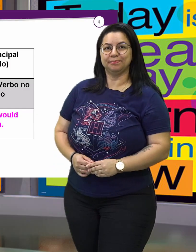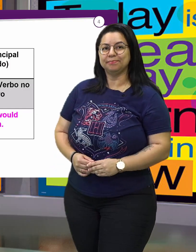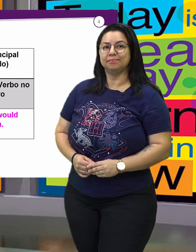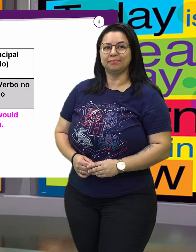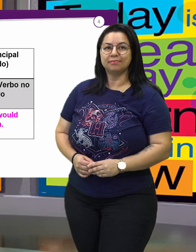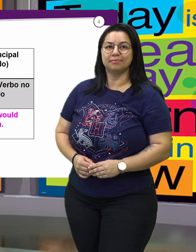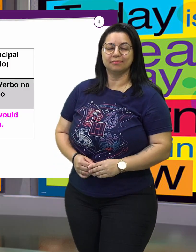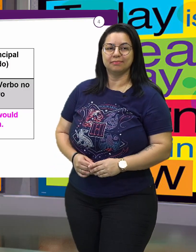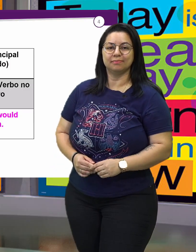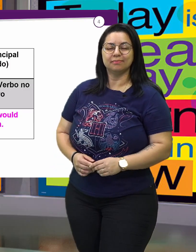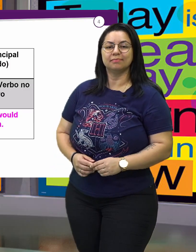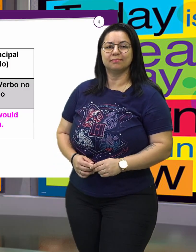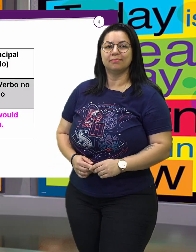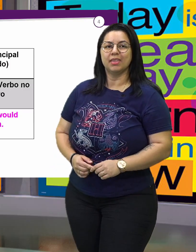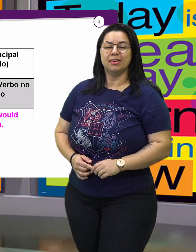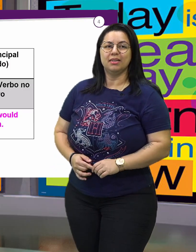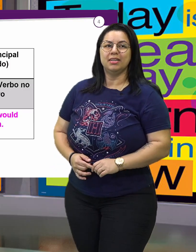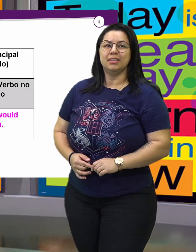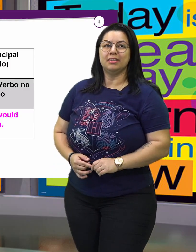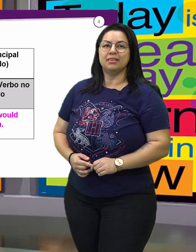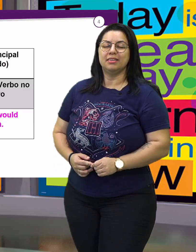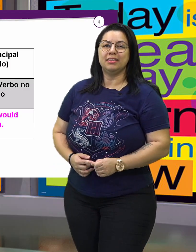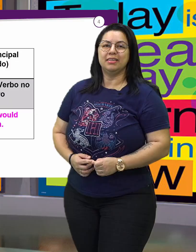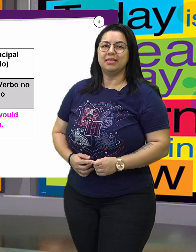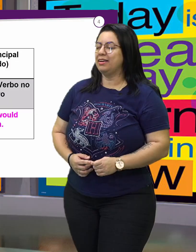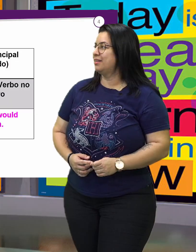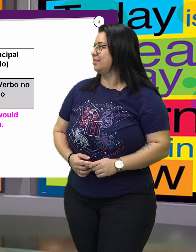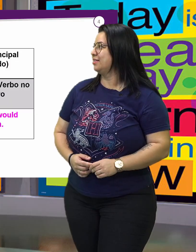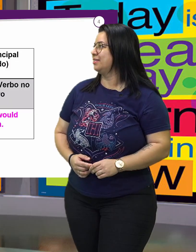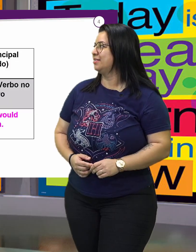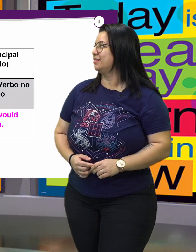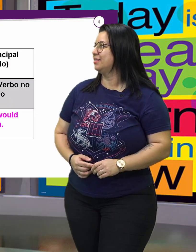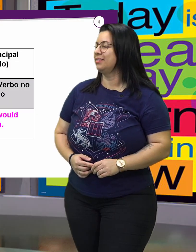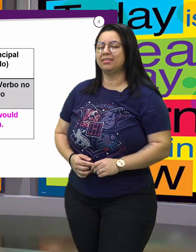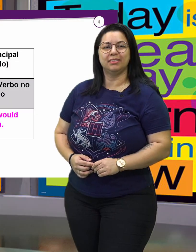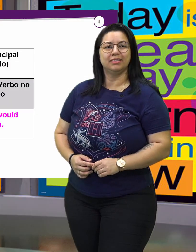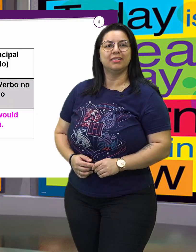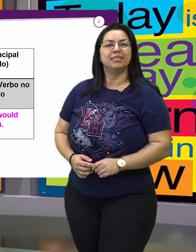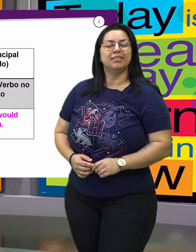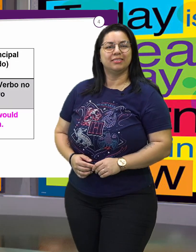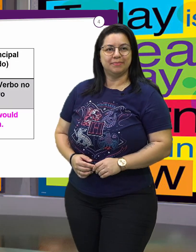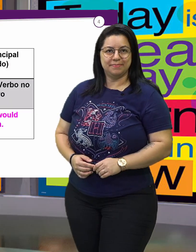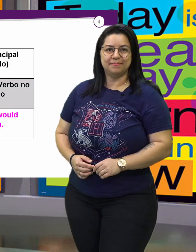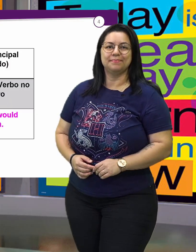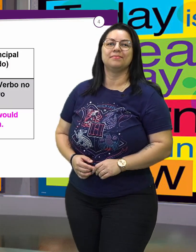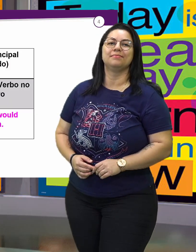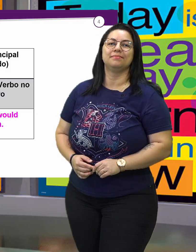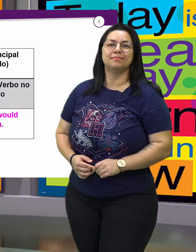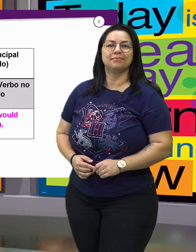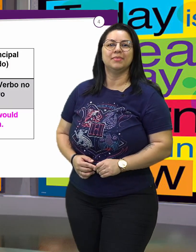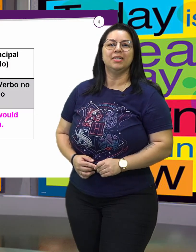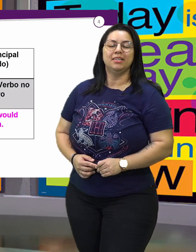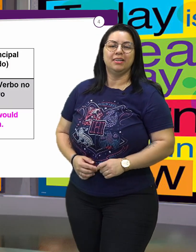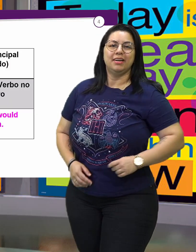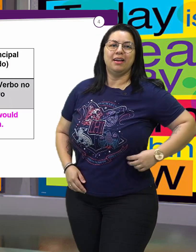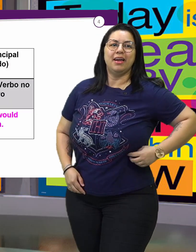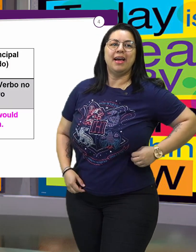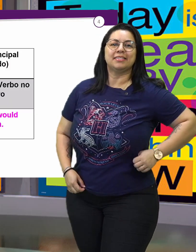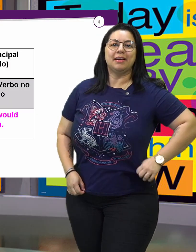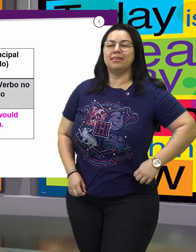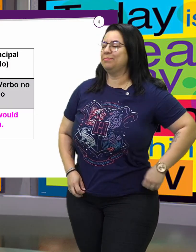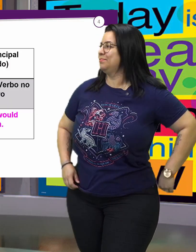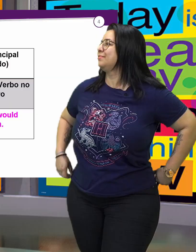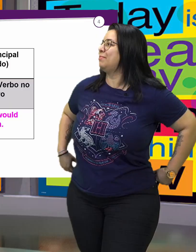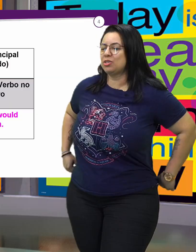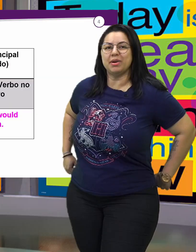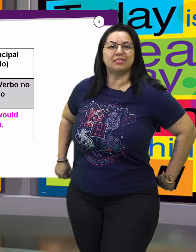segunda condicional, elas falam tanto de presente quanto de futuro. Então, that thing would happen. Aquela coisa aconteceria.